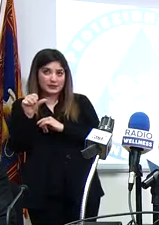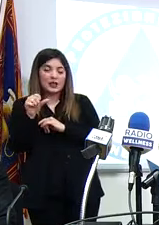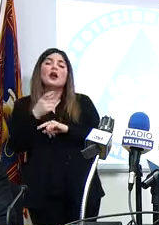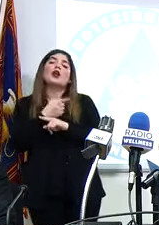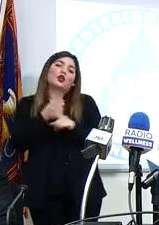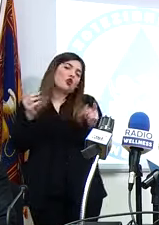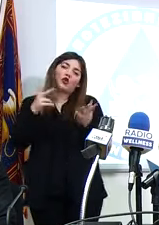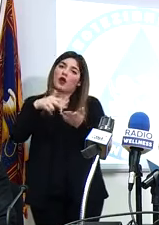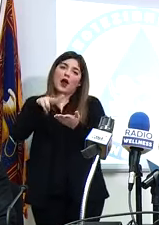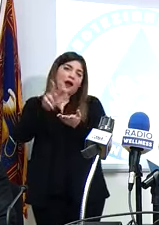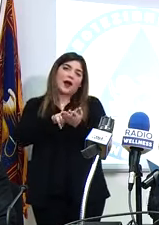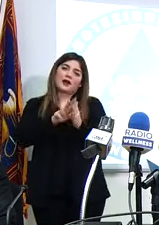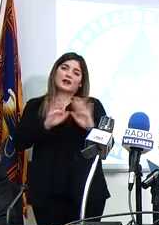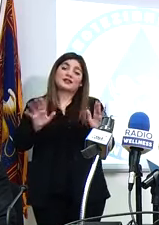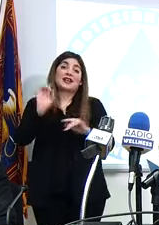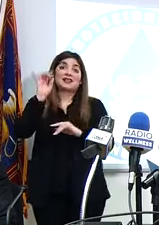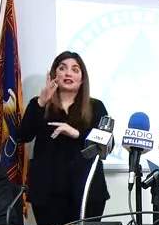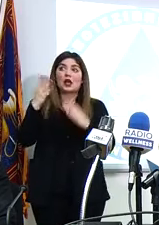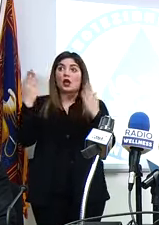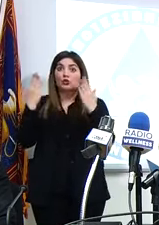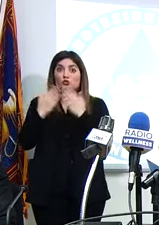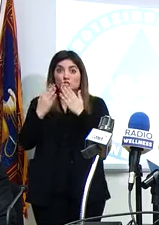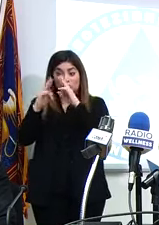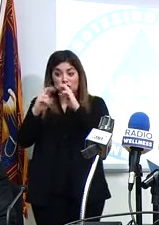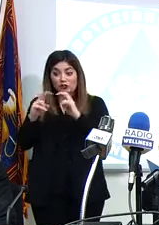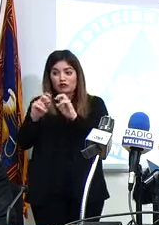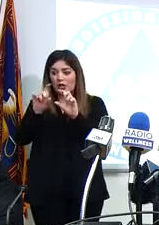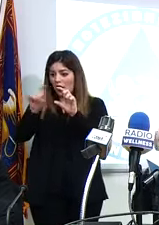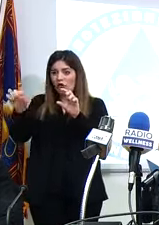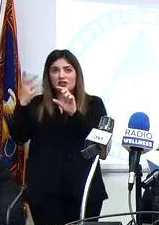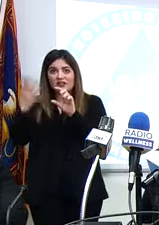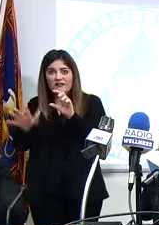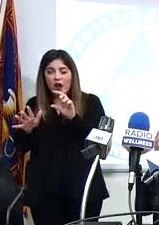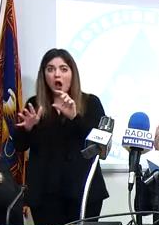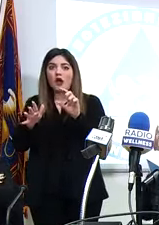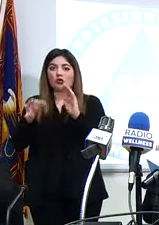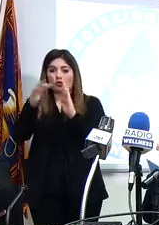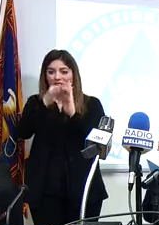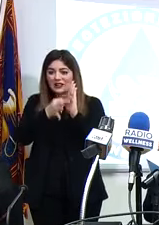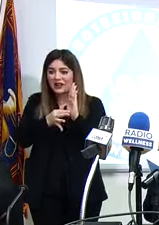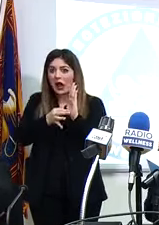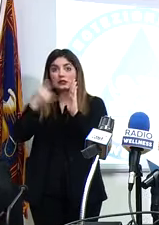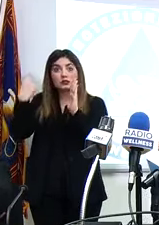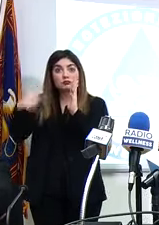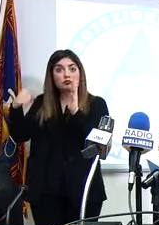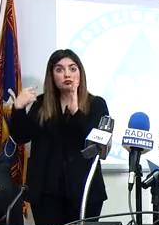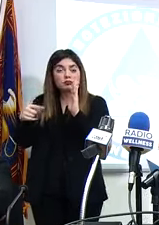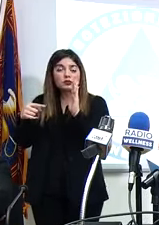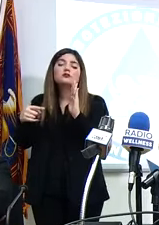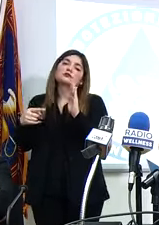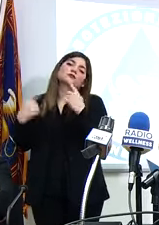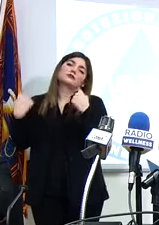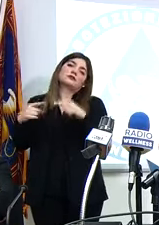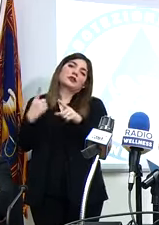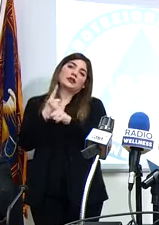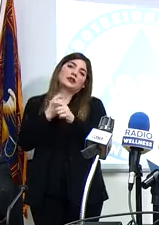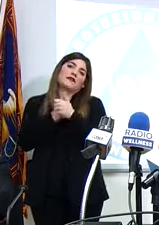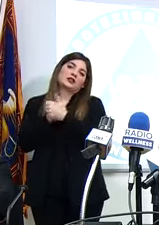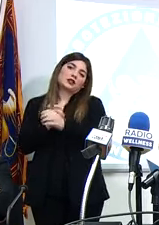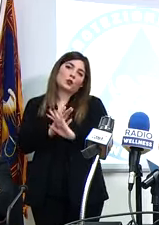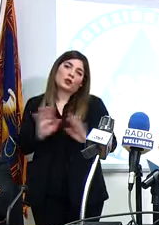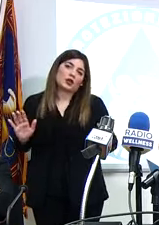garantiscono che, insomma, se lo studio ha fatto le dosi con quella schedula, con quelle concentrazioni, quello dovremmo seguire. Ecco,